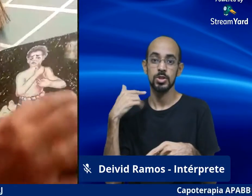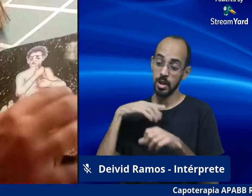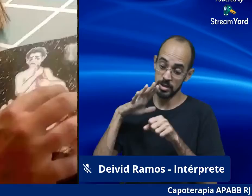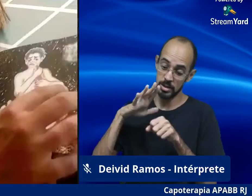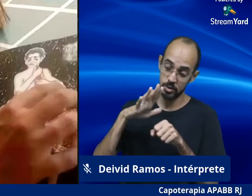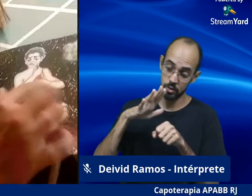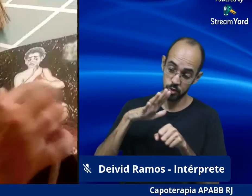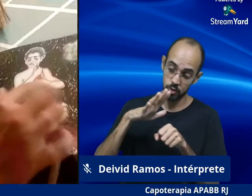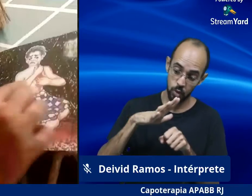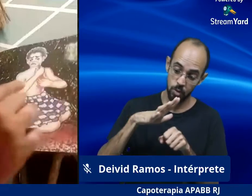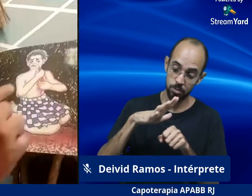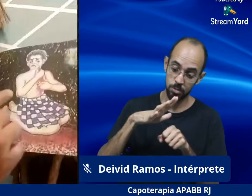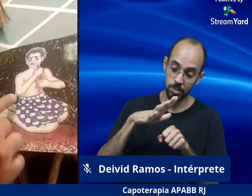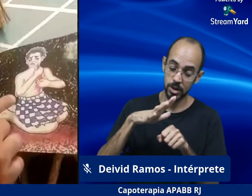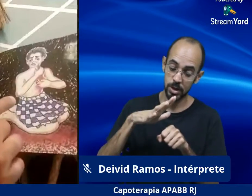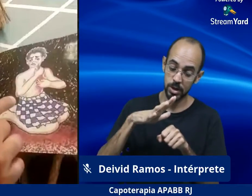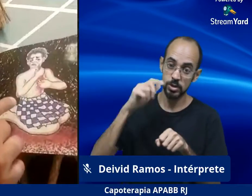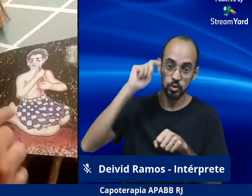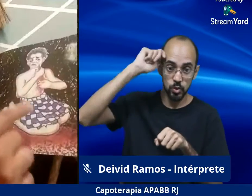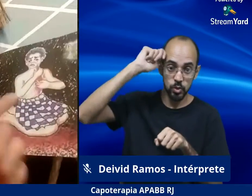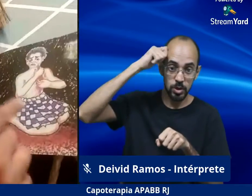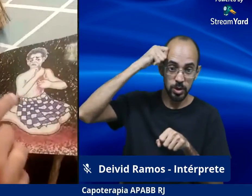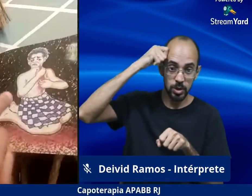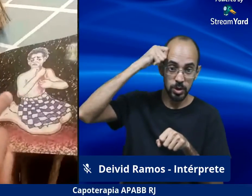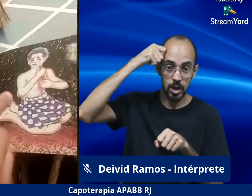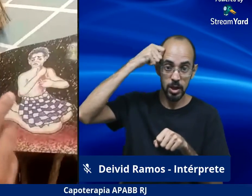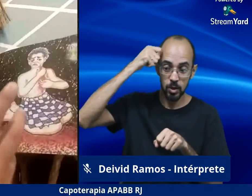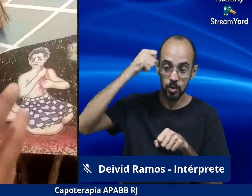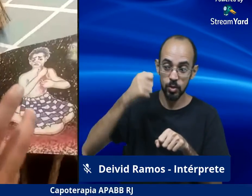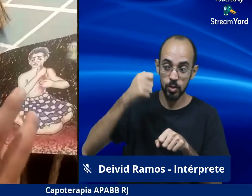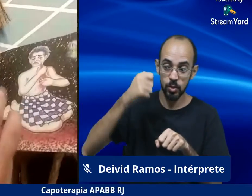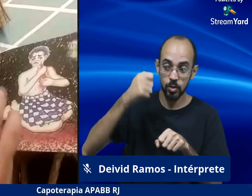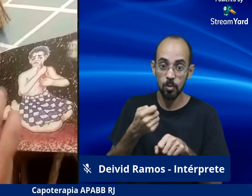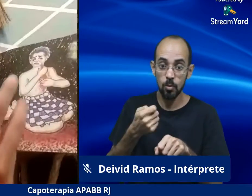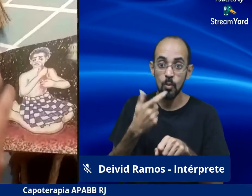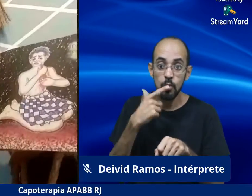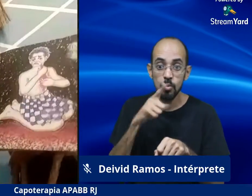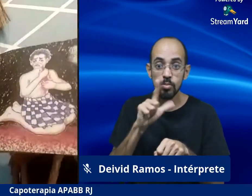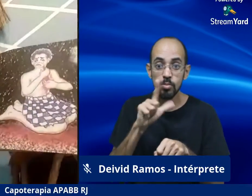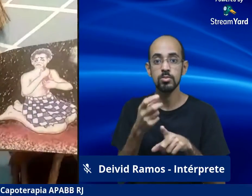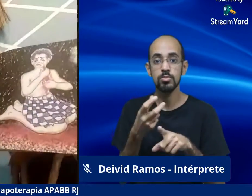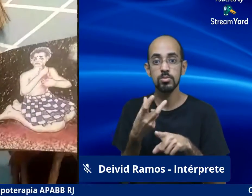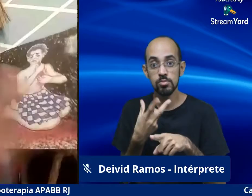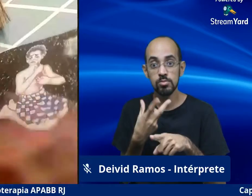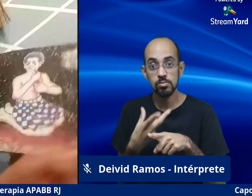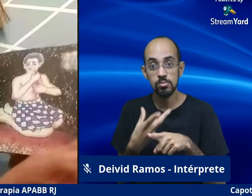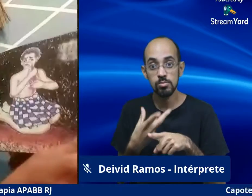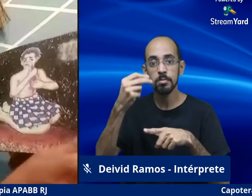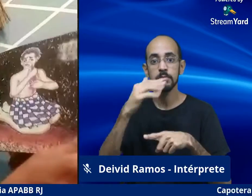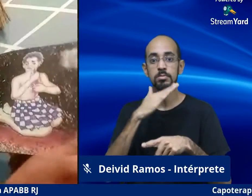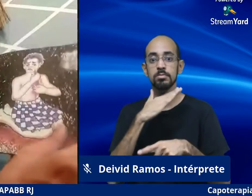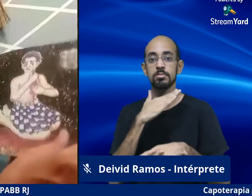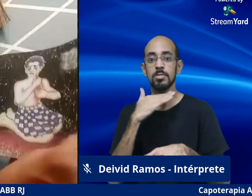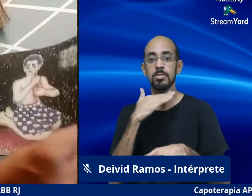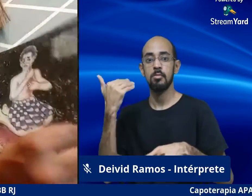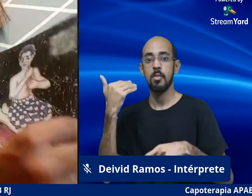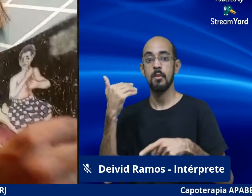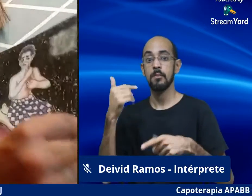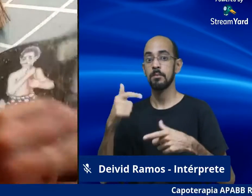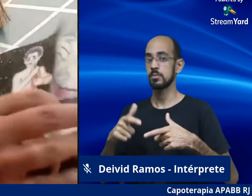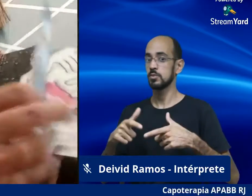e aqui, por pouco escapou da morte, a gente tem a imagem dele ao chão e com ferimento.